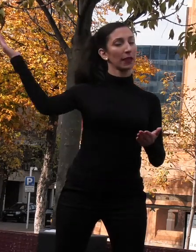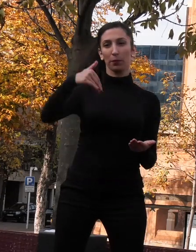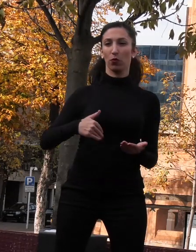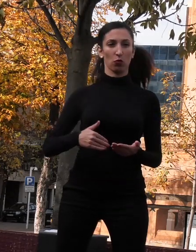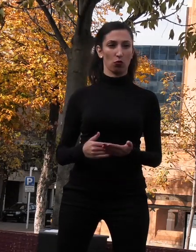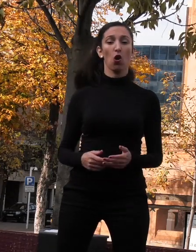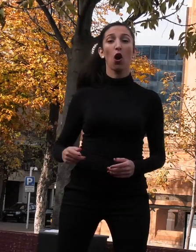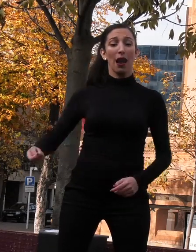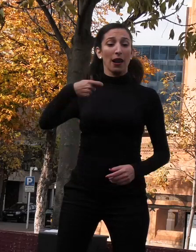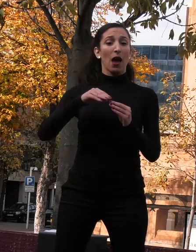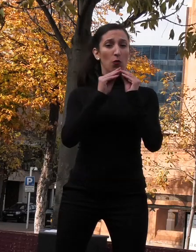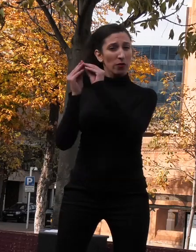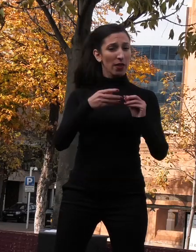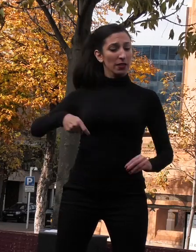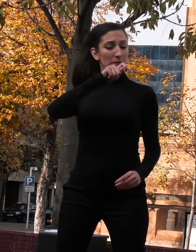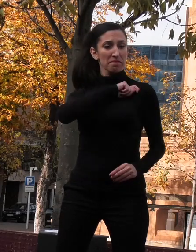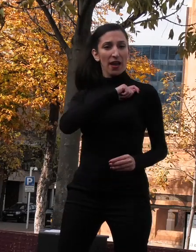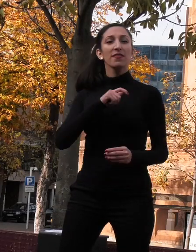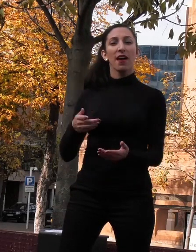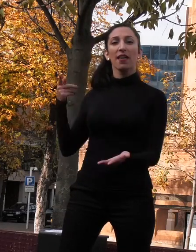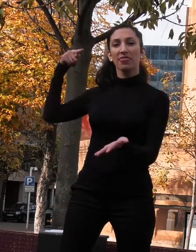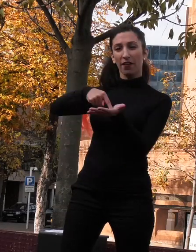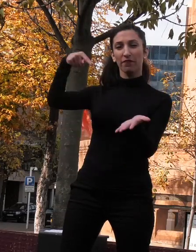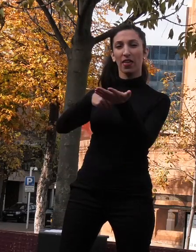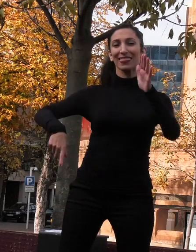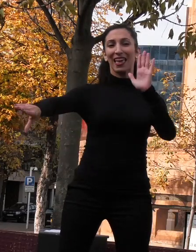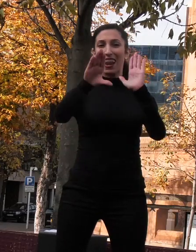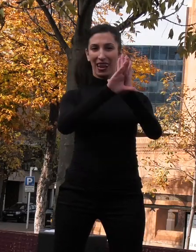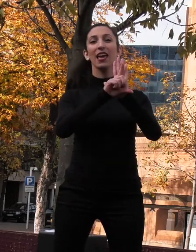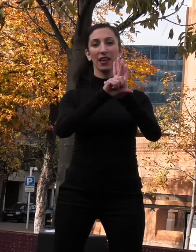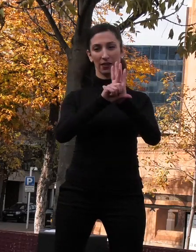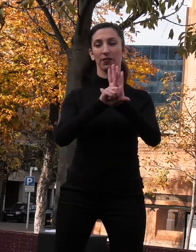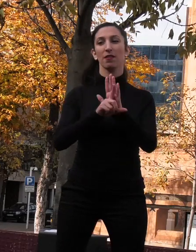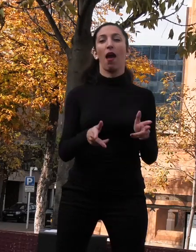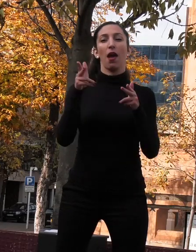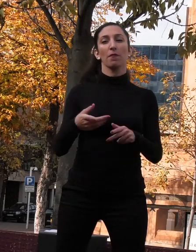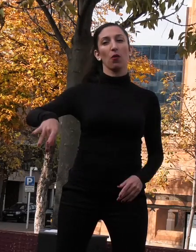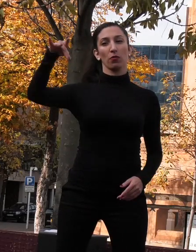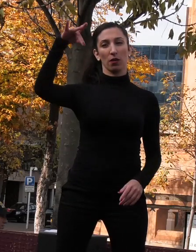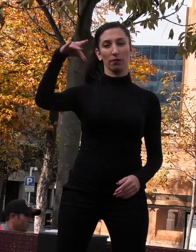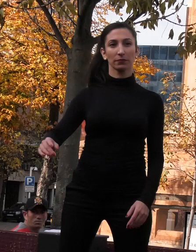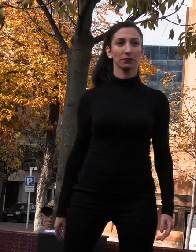La unidad de España se defiende con la ley como única arma.